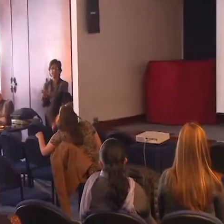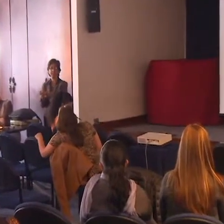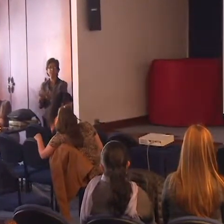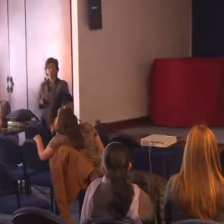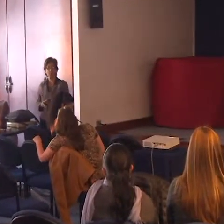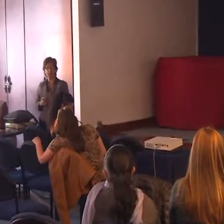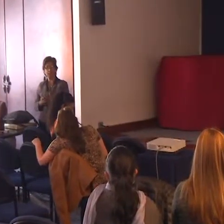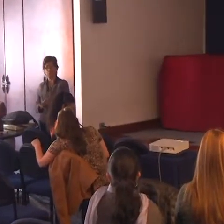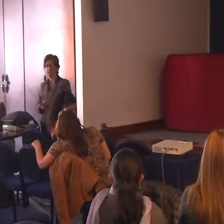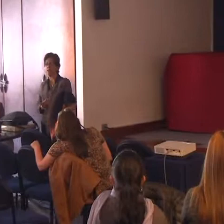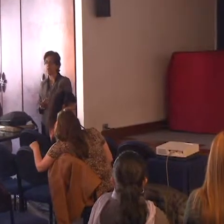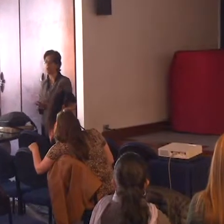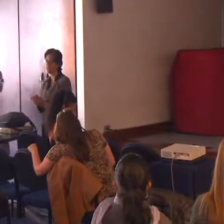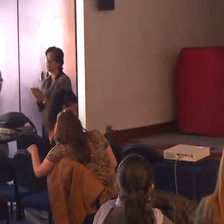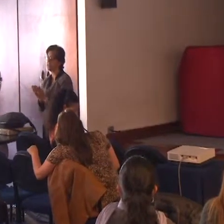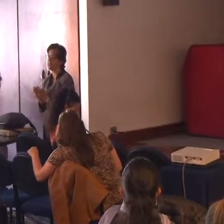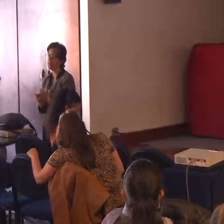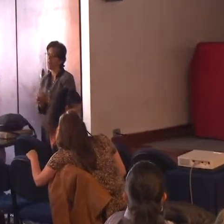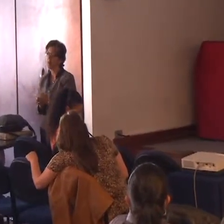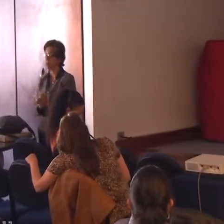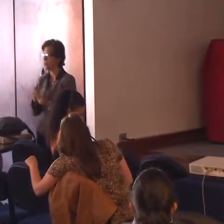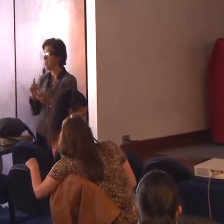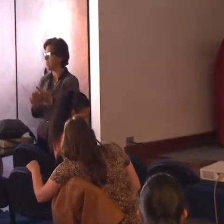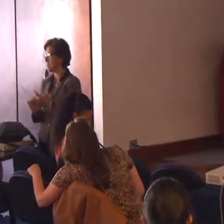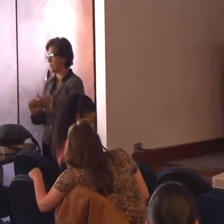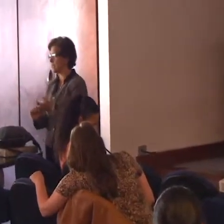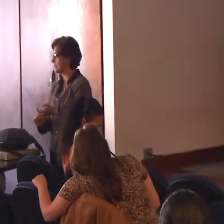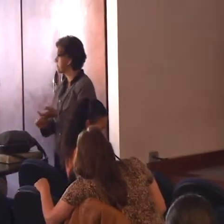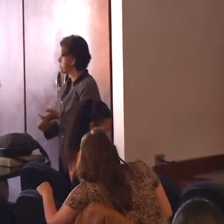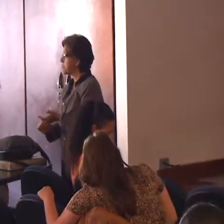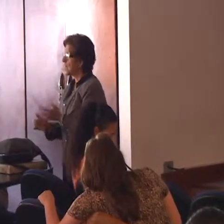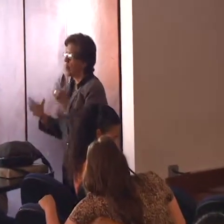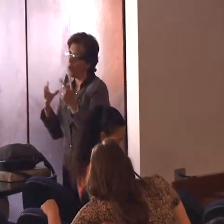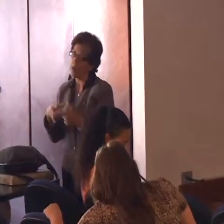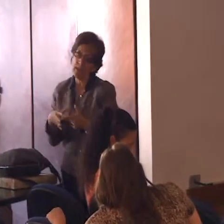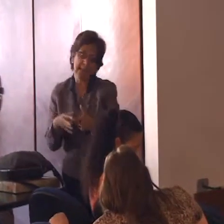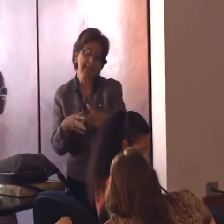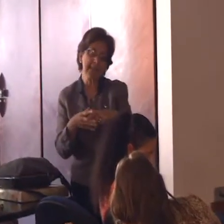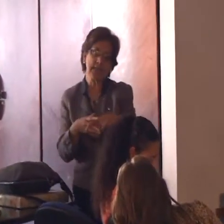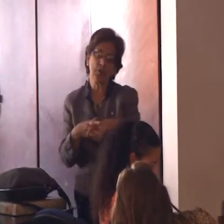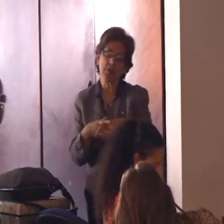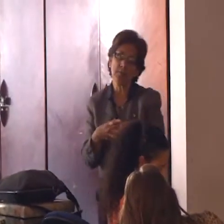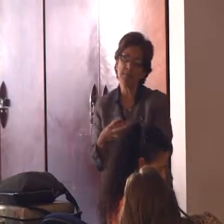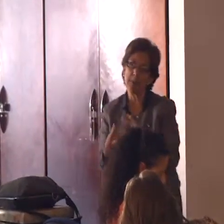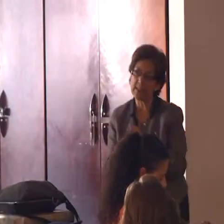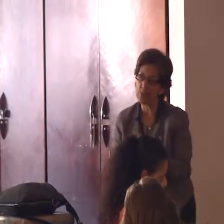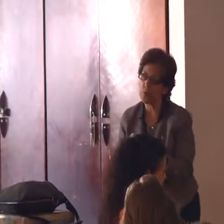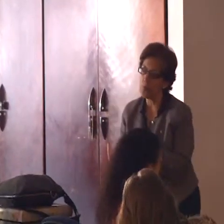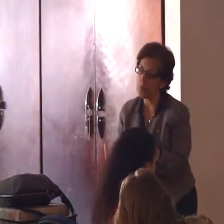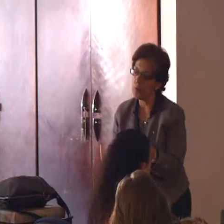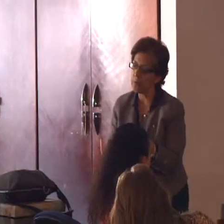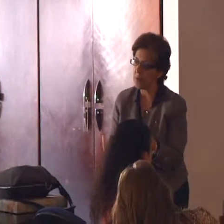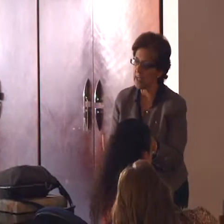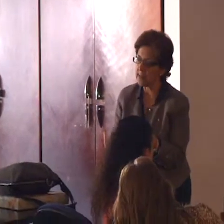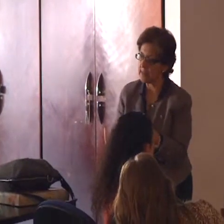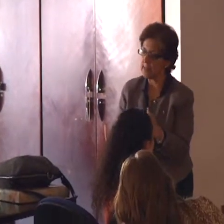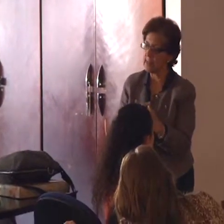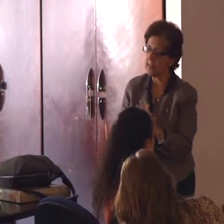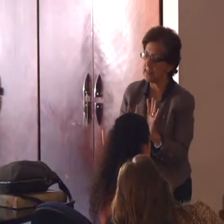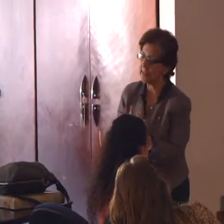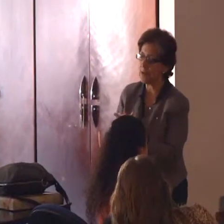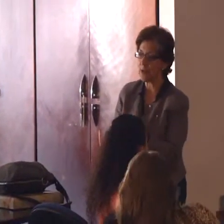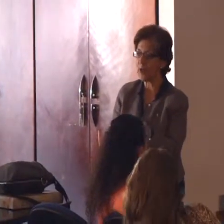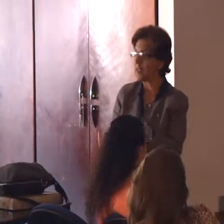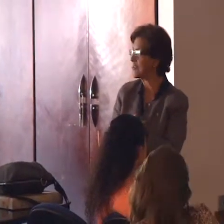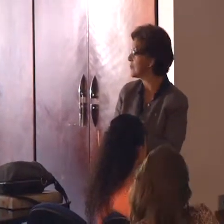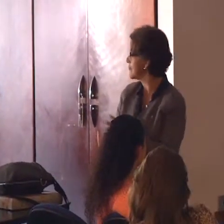oral. Entonces, en ese sentido, todas las formas de comunicación pues son interesantes. Hoy, en el día de hoy, me pareció